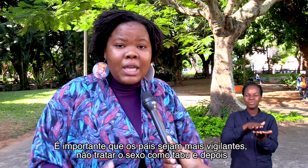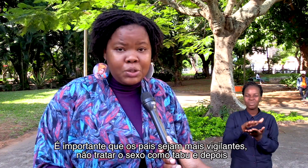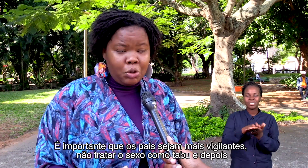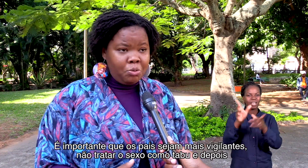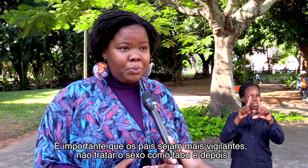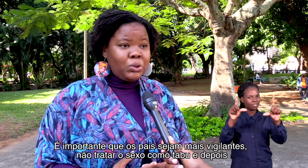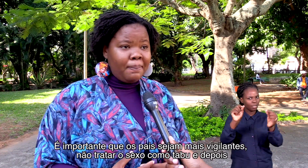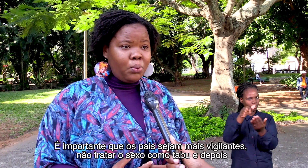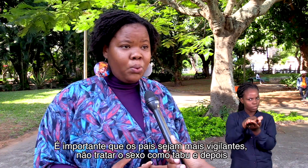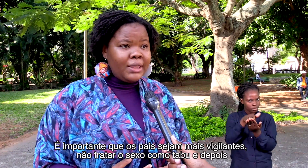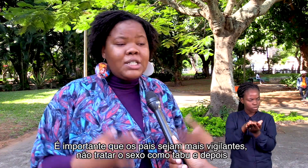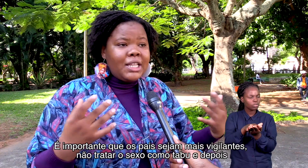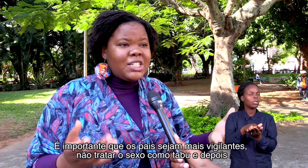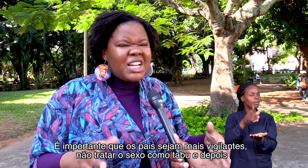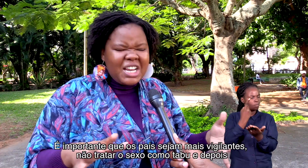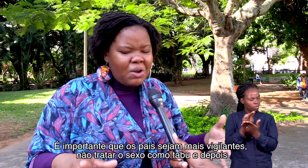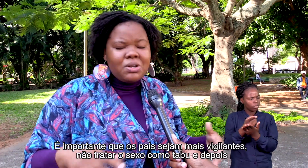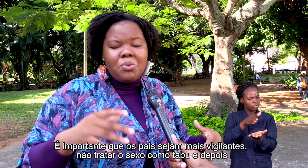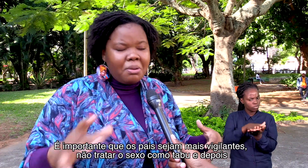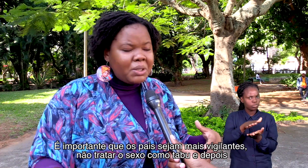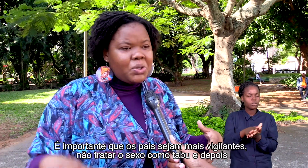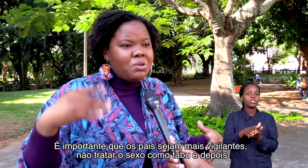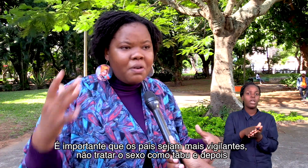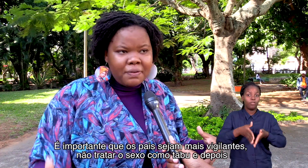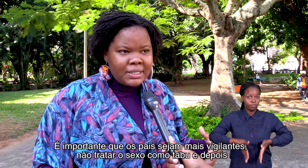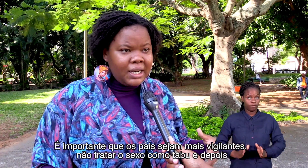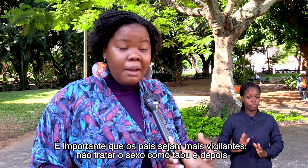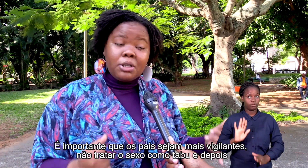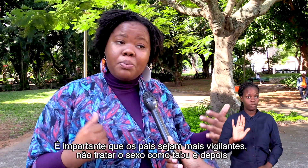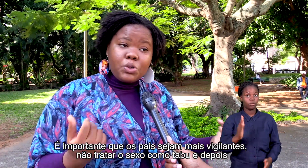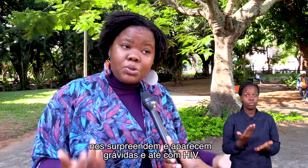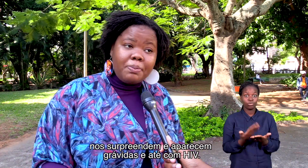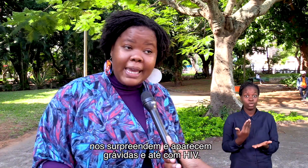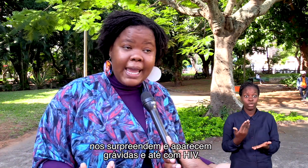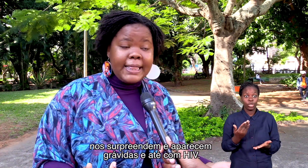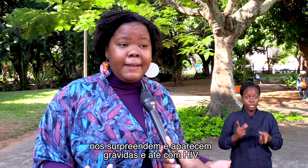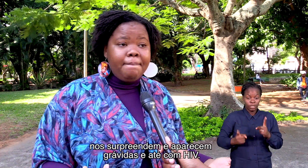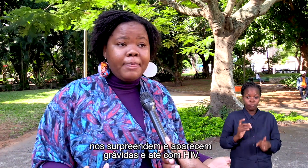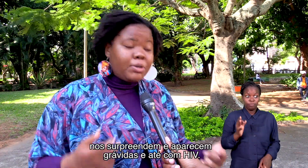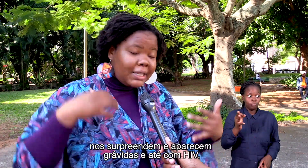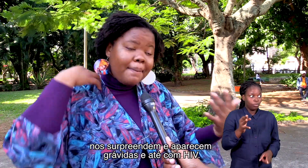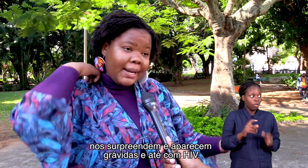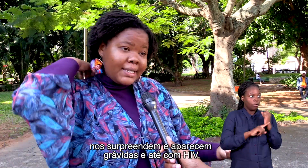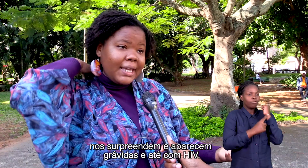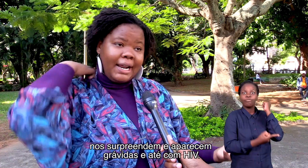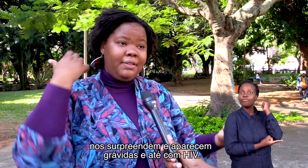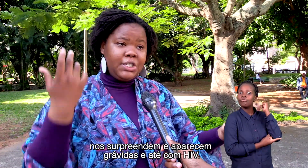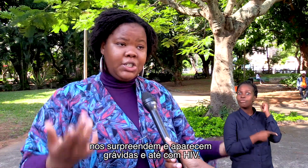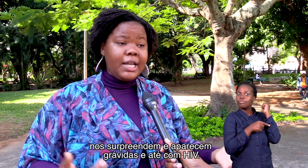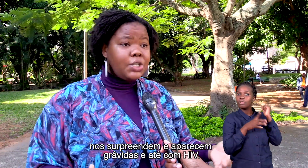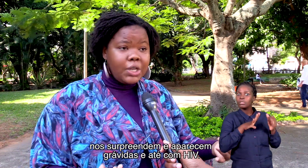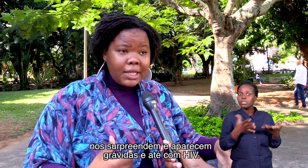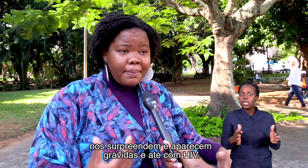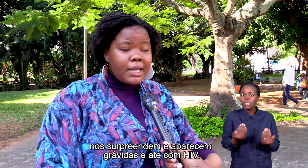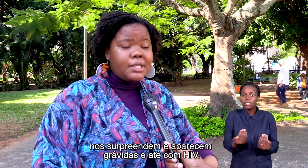tratar o sexo como um tabu, deixem de achar que não, são muito imaturas, não vão fazer, porque depois nos surpreendem. Depois até aparecem grávidas